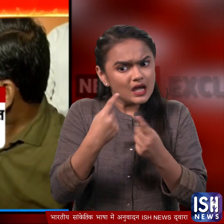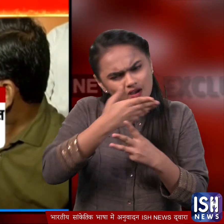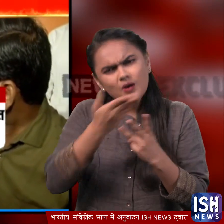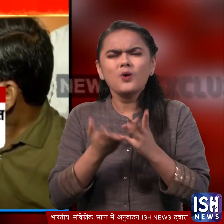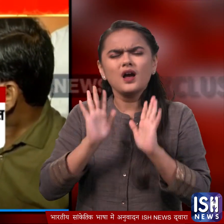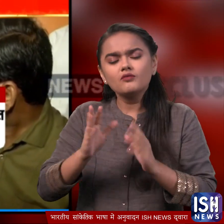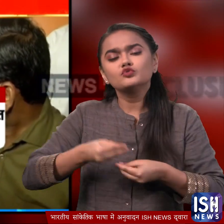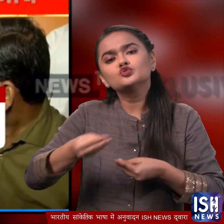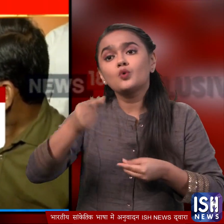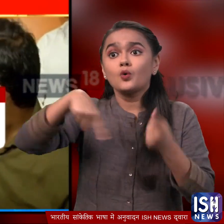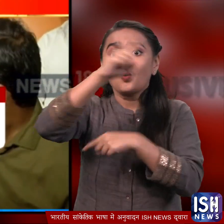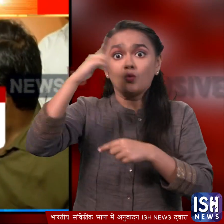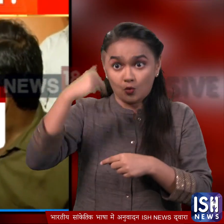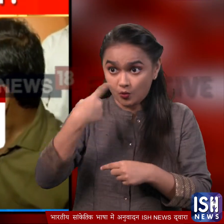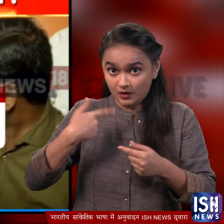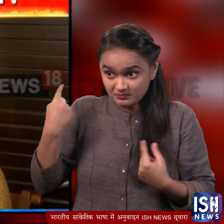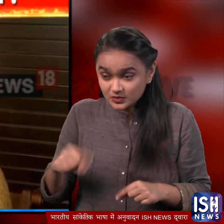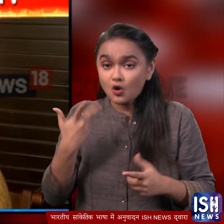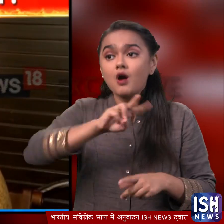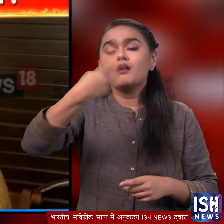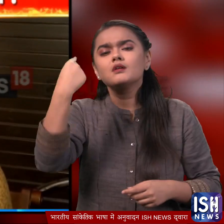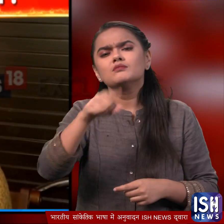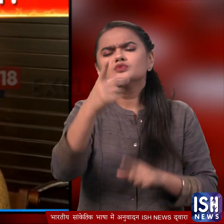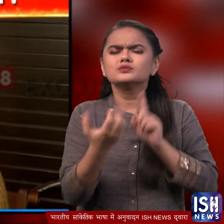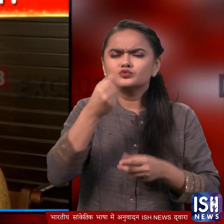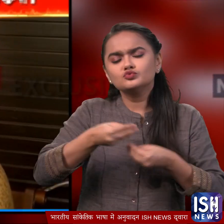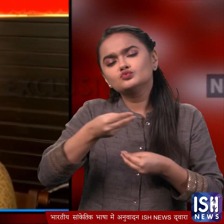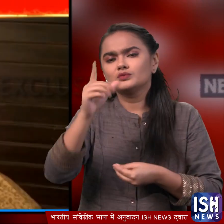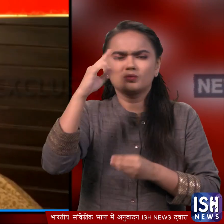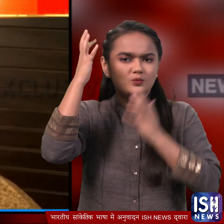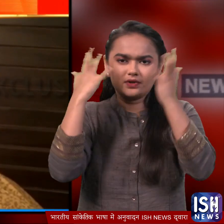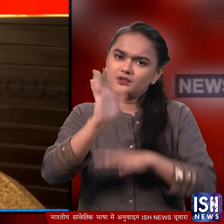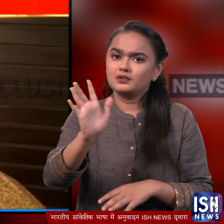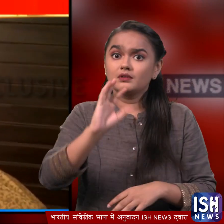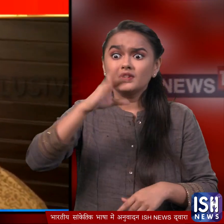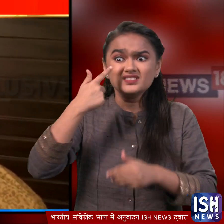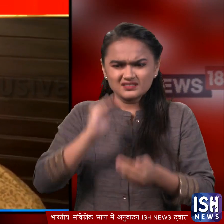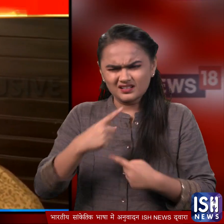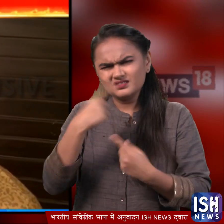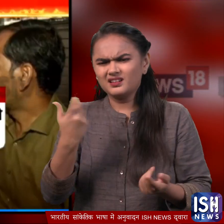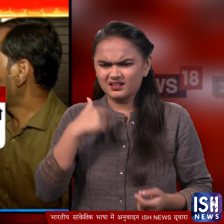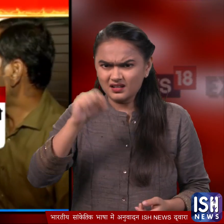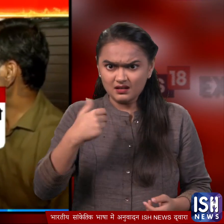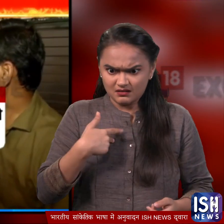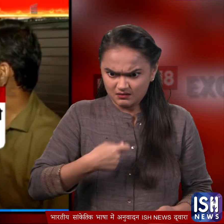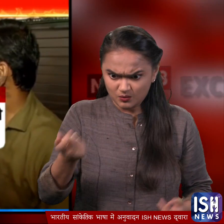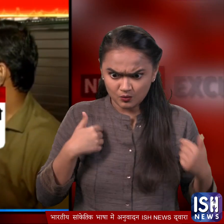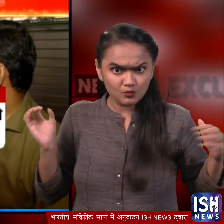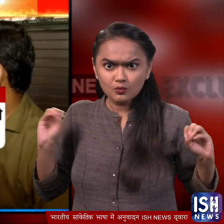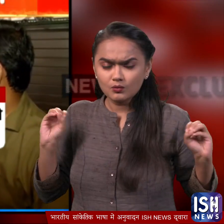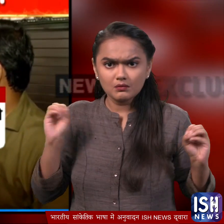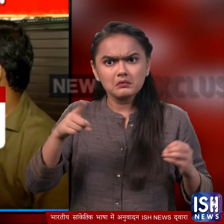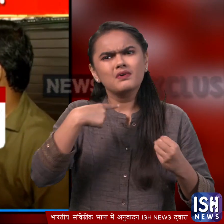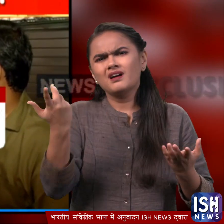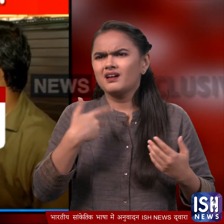हो रही हैं। बहुत जल्दी स्थितियां साफ हो जाएंगी। केंद्रीय गृह राज्य मंत्री के बेटे तो ताल ठोक के बोले कि वो बेगुनाह है। लॉ एंड ऑर्डर है, हम